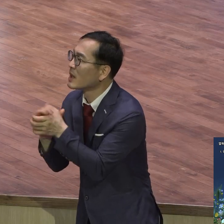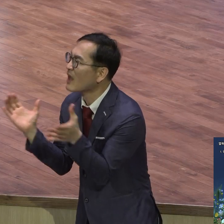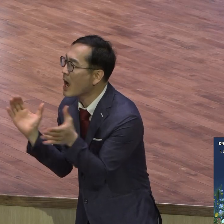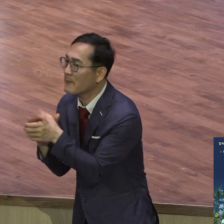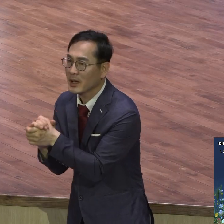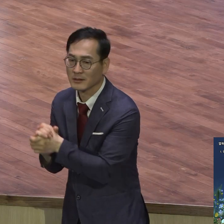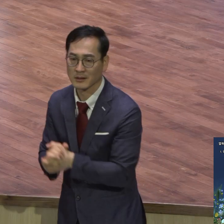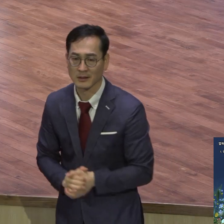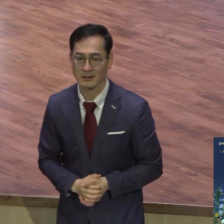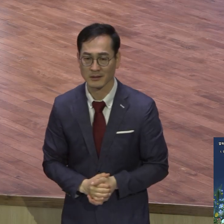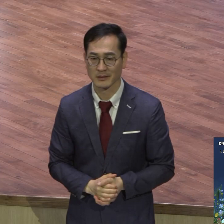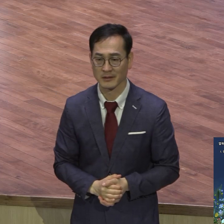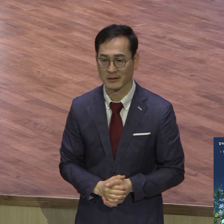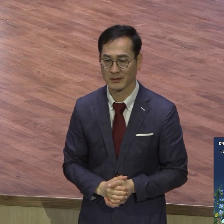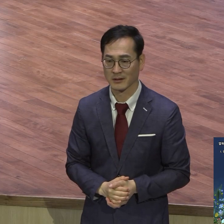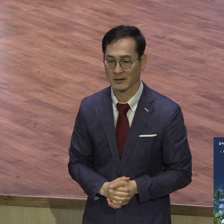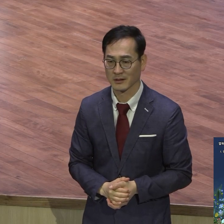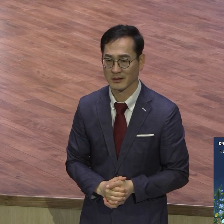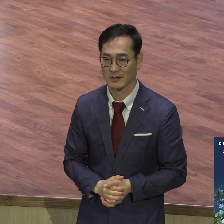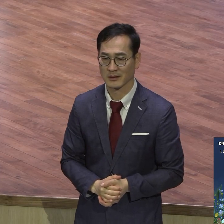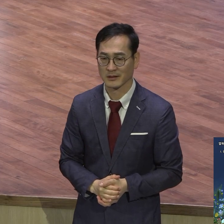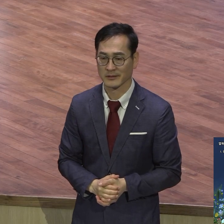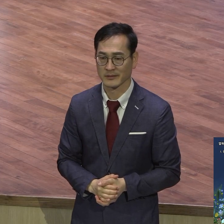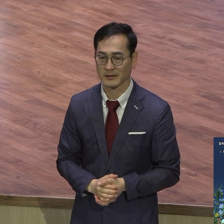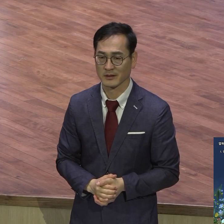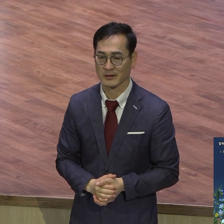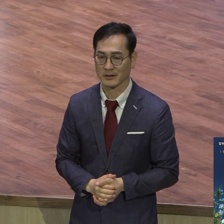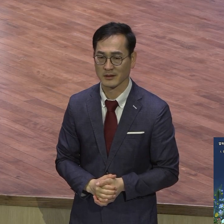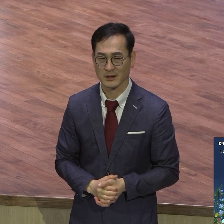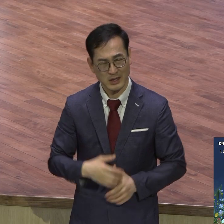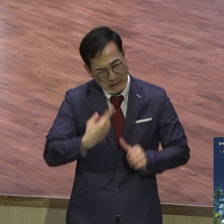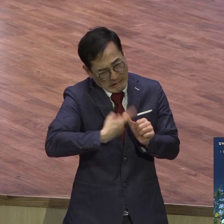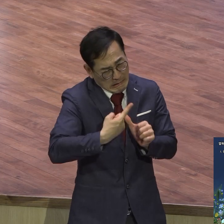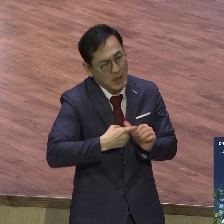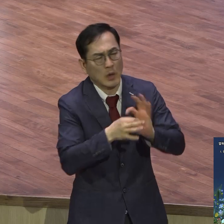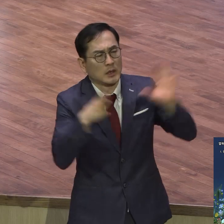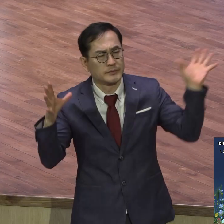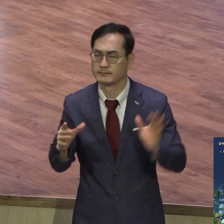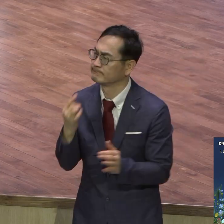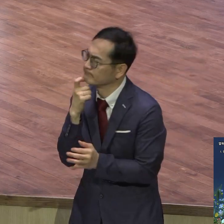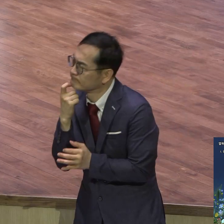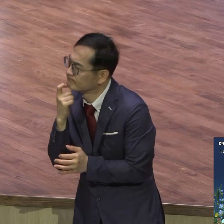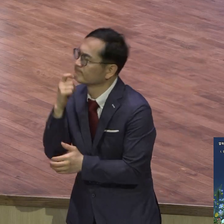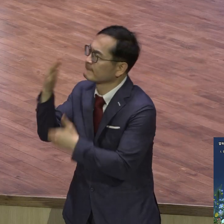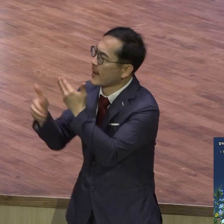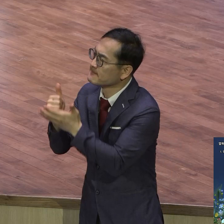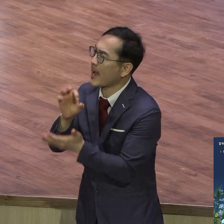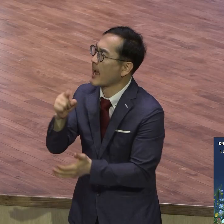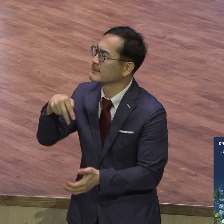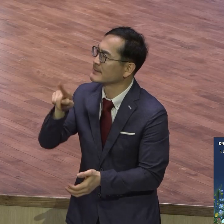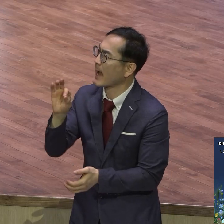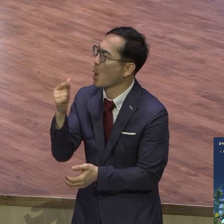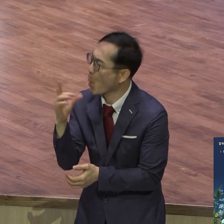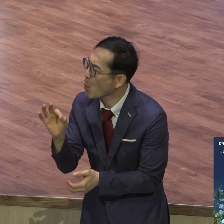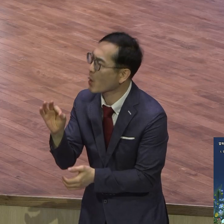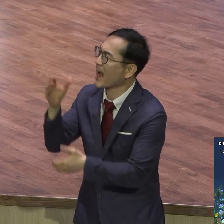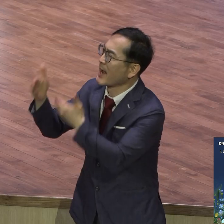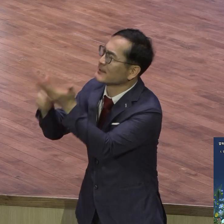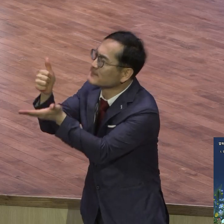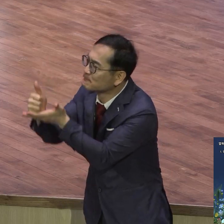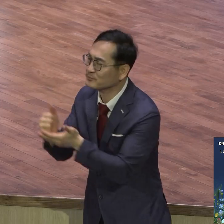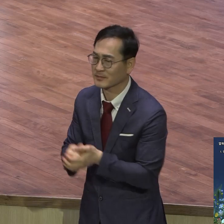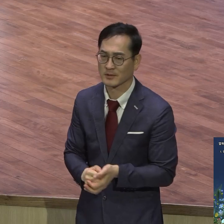집에 쫓겨나도 상관없어. 남이 무슨 말 해도 상관없어. 오직 앙상홍 오직 무슨